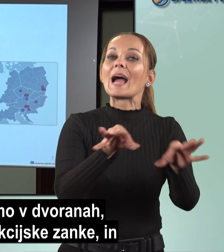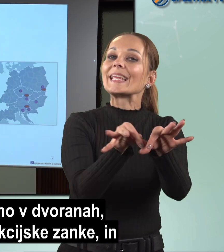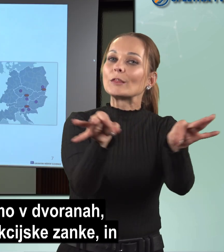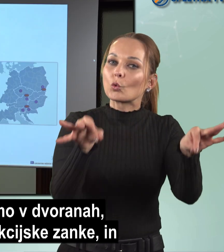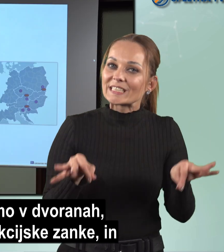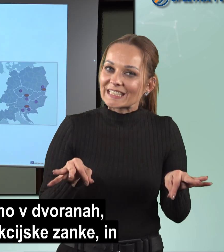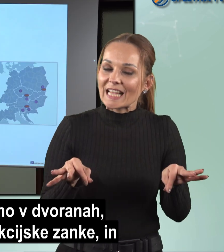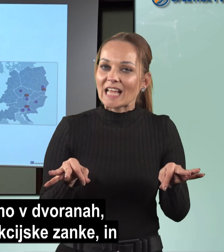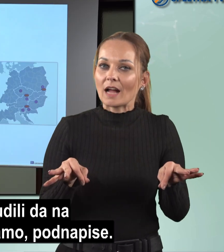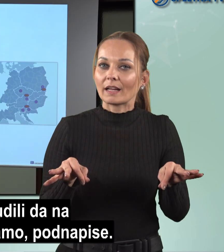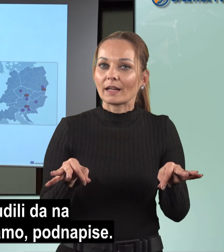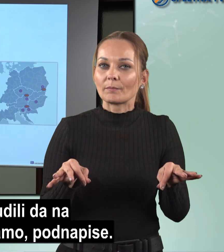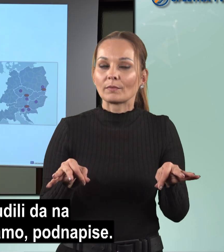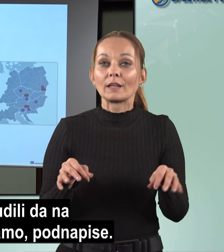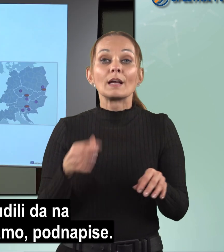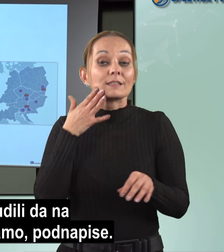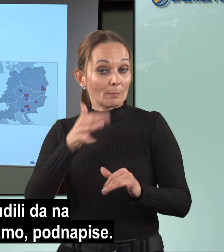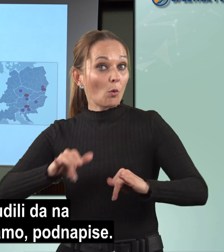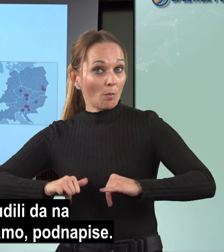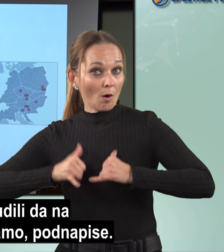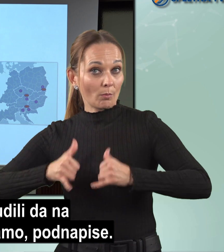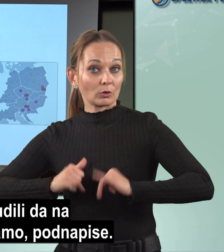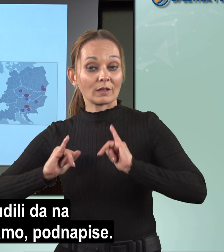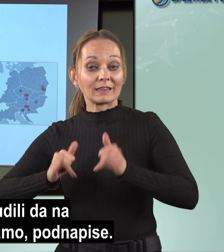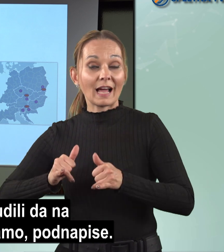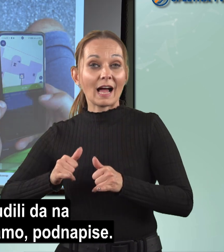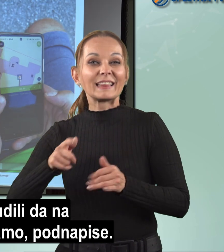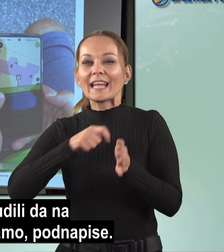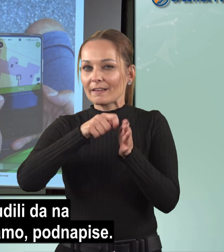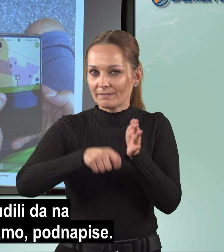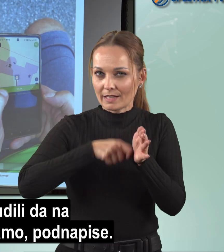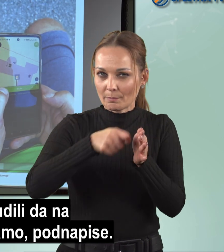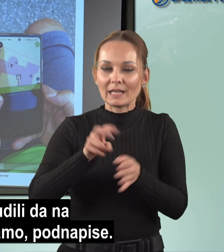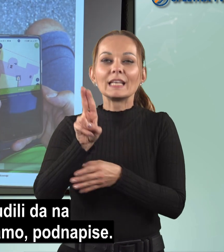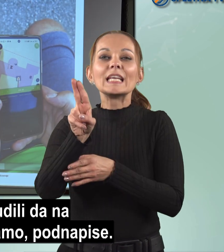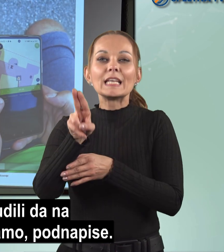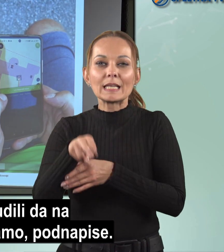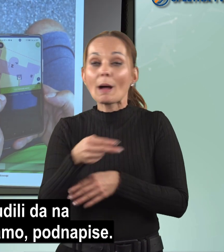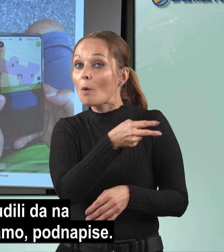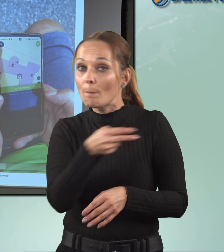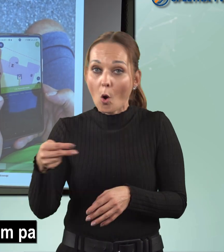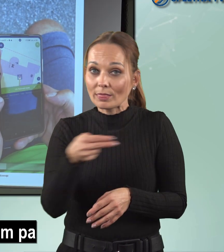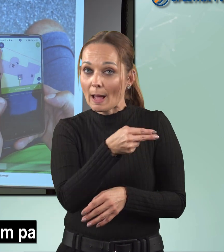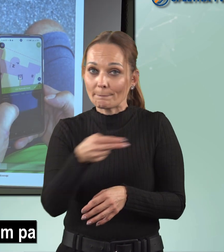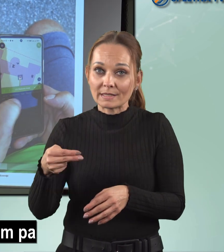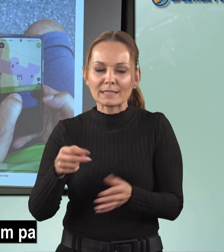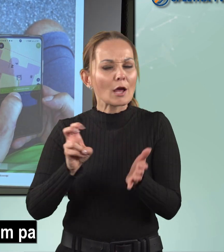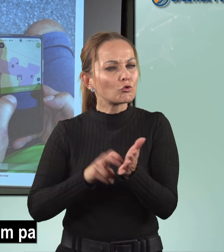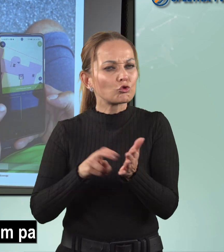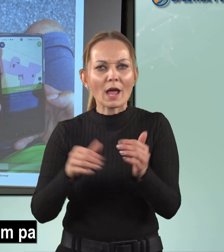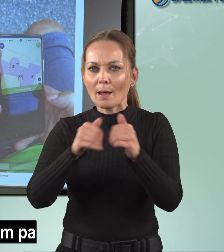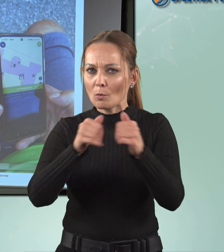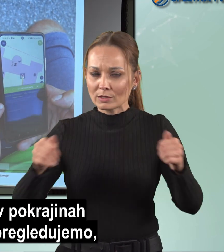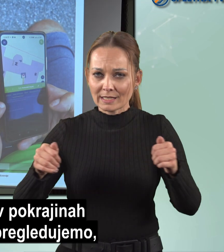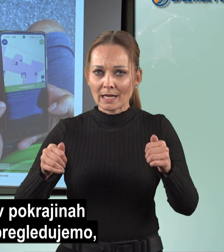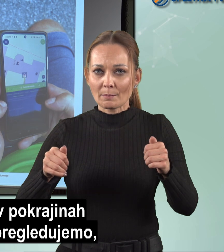indukcijske zanke in smo se potrudili pravzaprav, da na vseh teh filmih imamo podnapise, predvsem pa